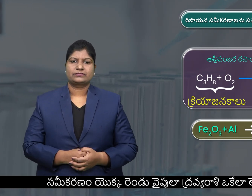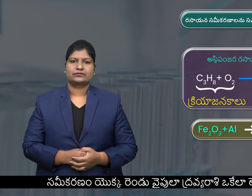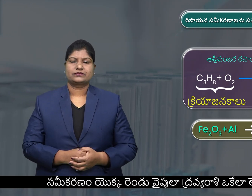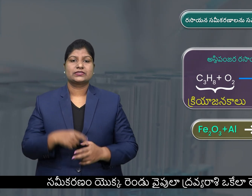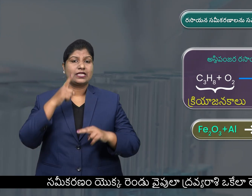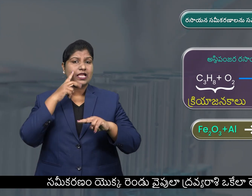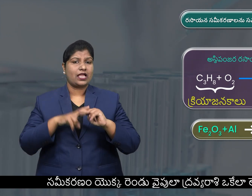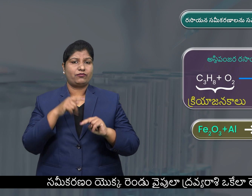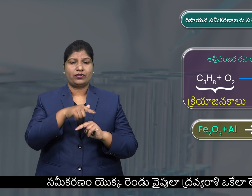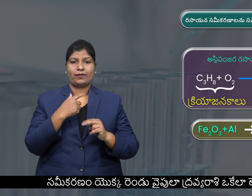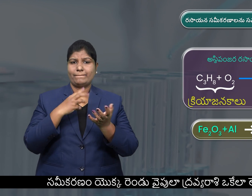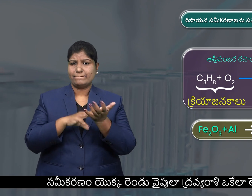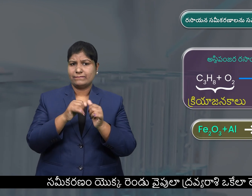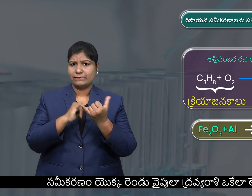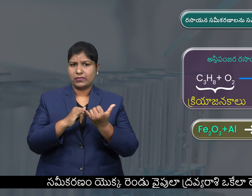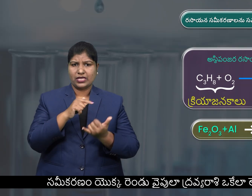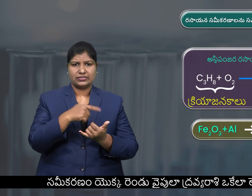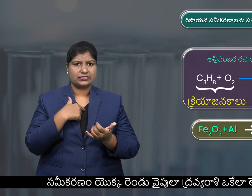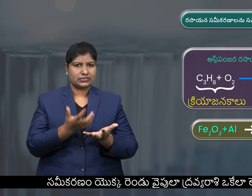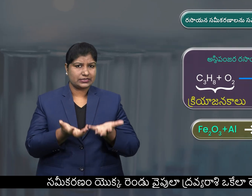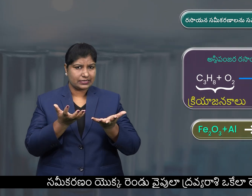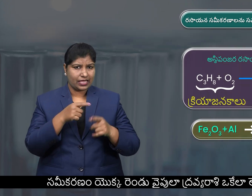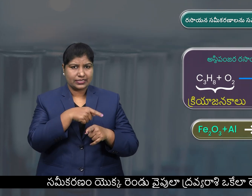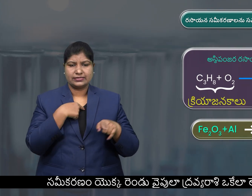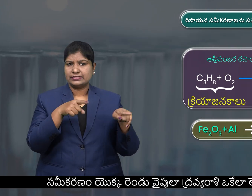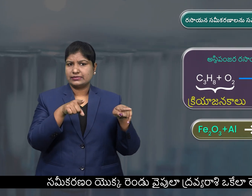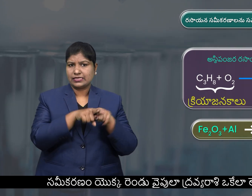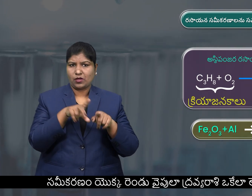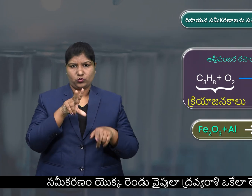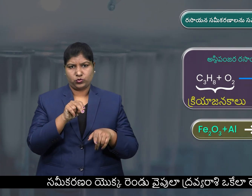సమీకరణం యొక్క రెండు వైపులా ద్రవ్యరాశి ఒకేలా లేకుంటే